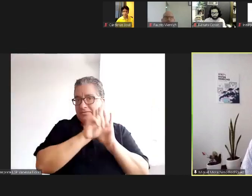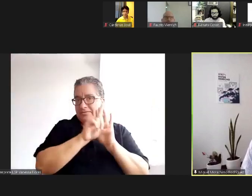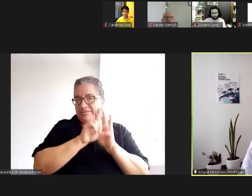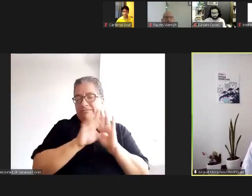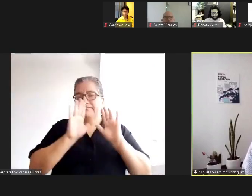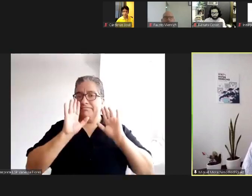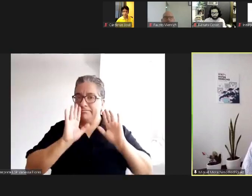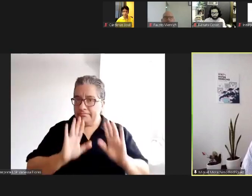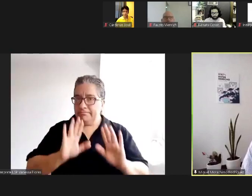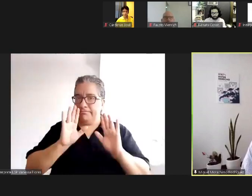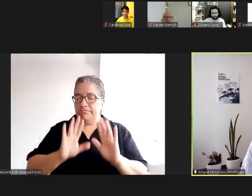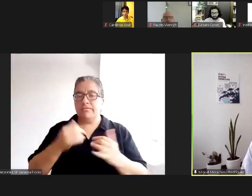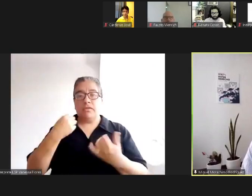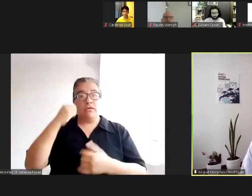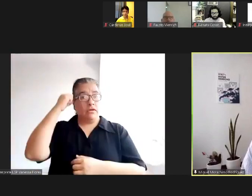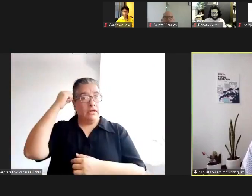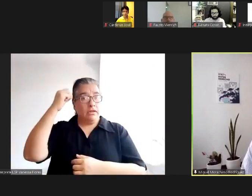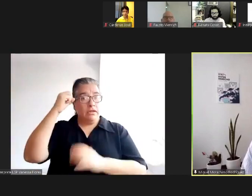de derechos de autor contemporáneo